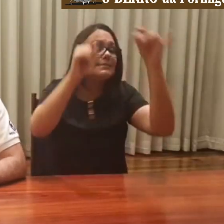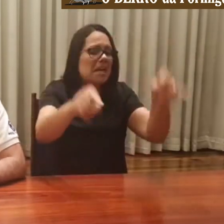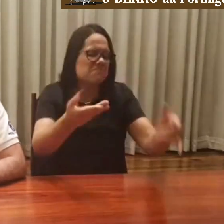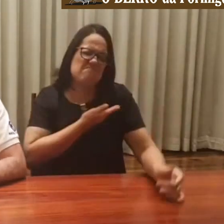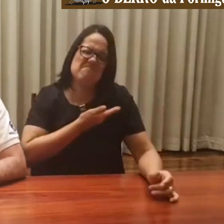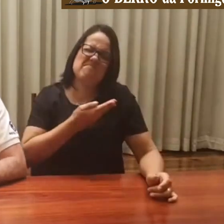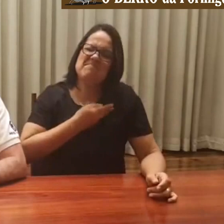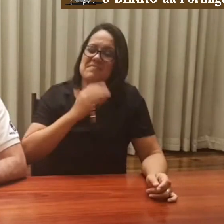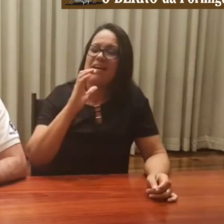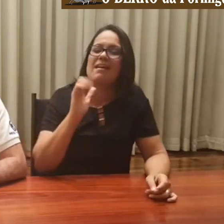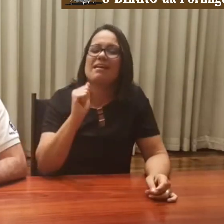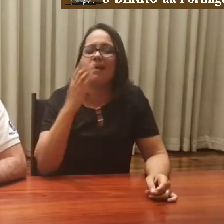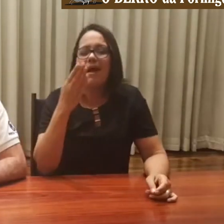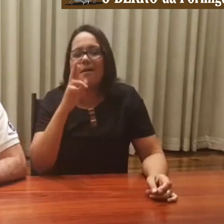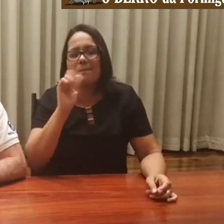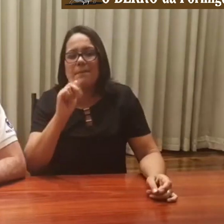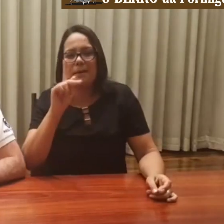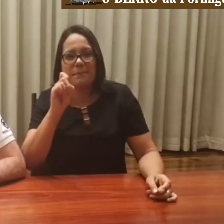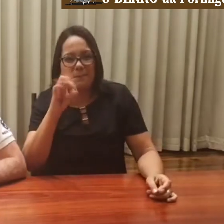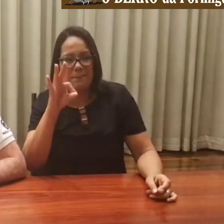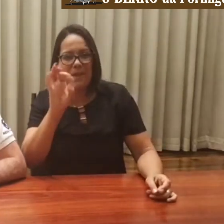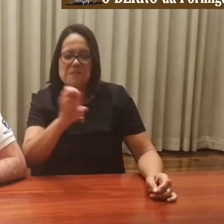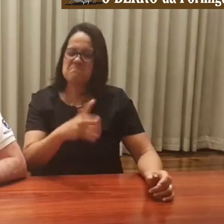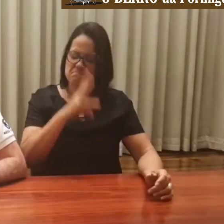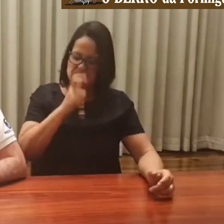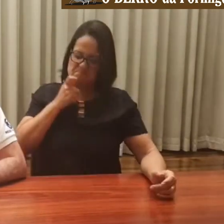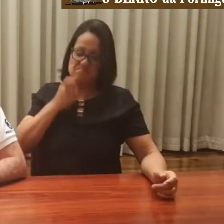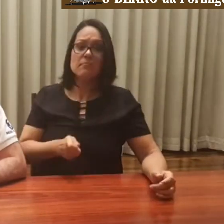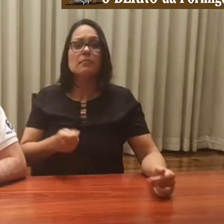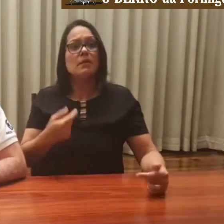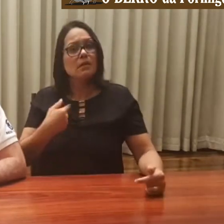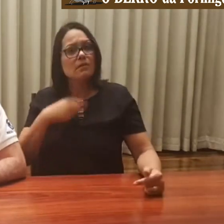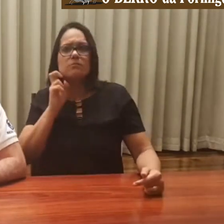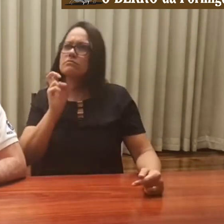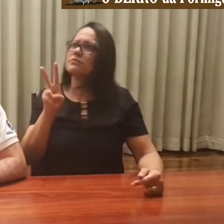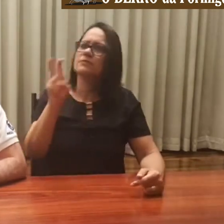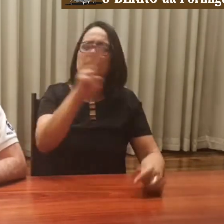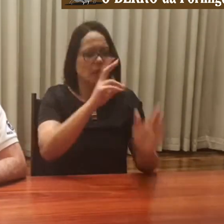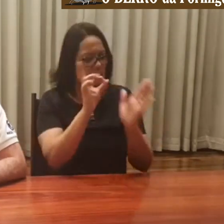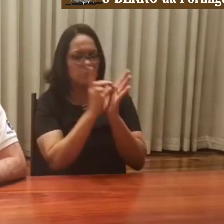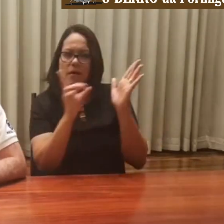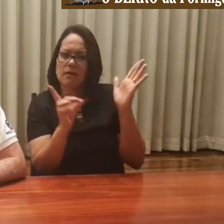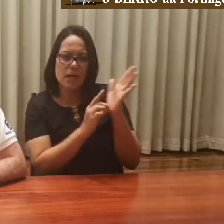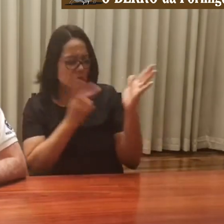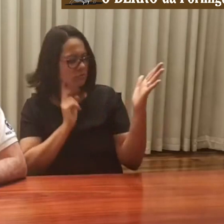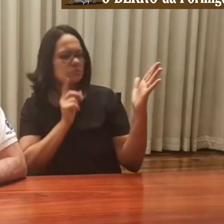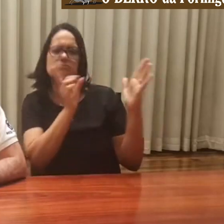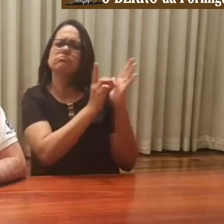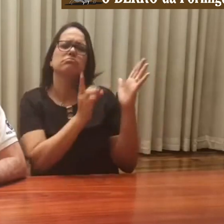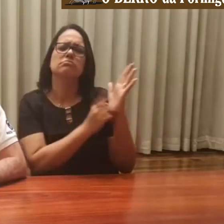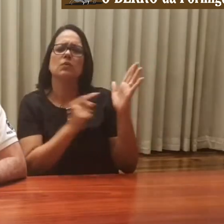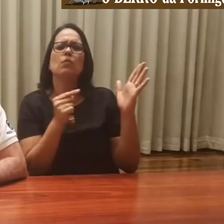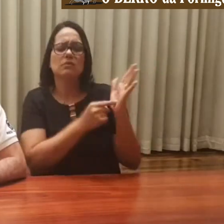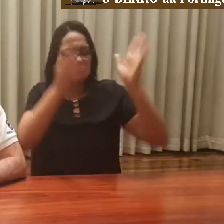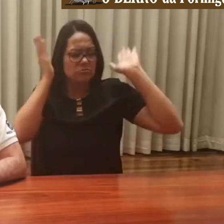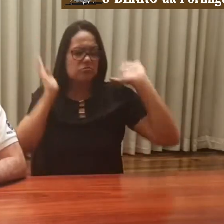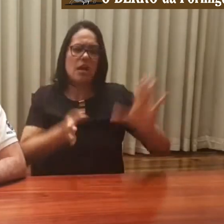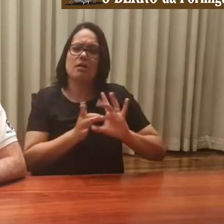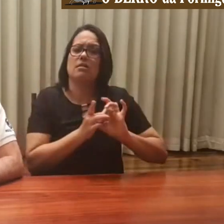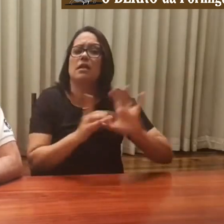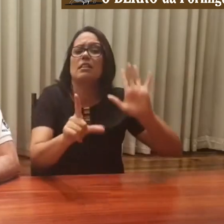Peste, né? Quem não tá no interiorzão do Nordeste. Eu, via decreto, legalmente, dei o porte rural